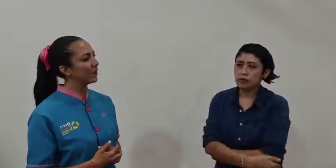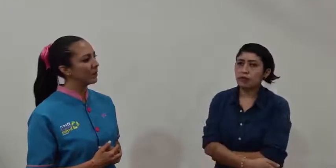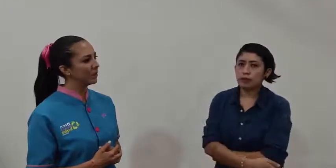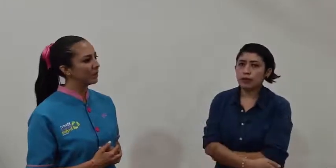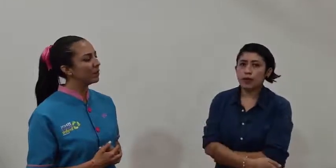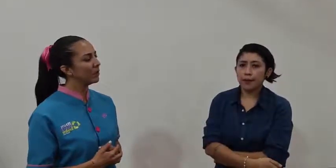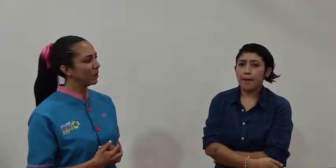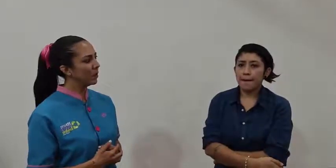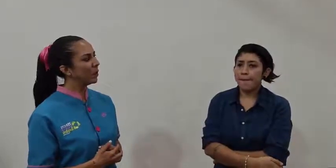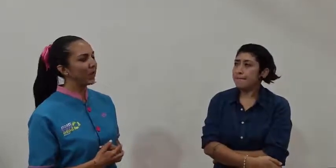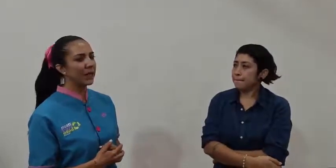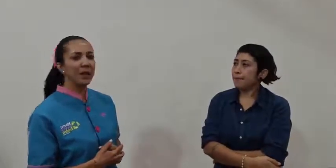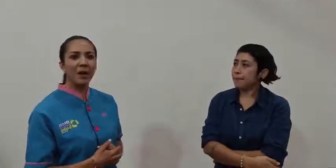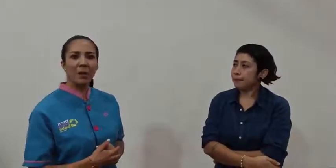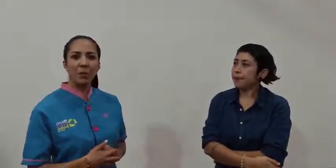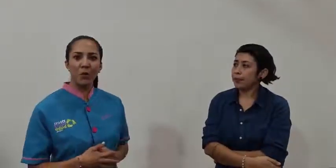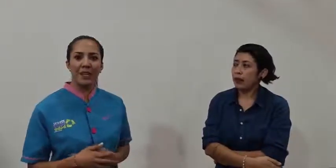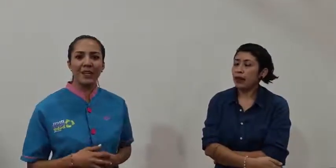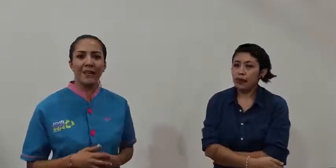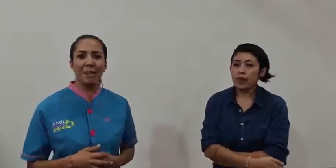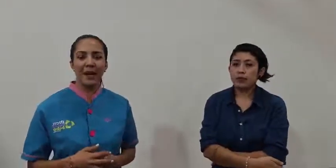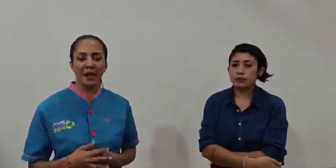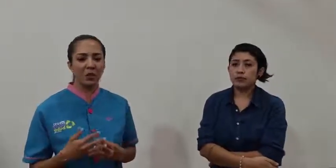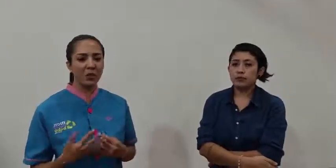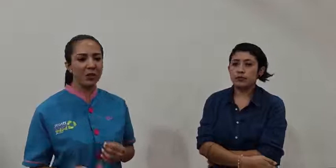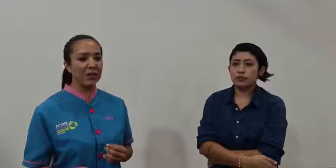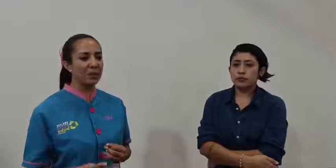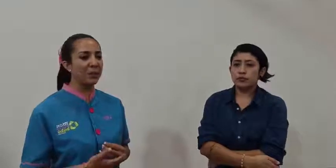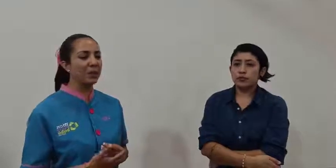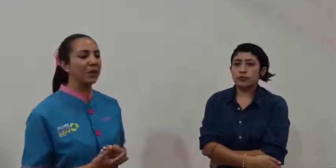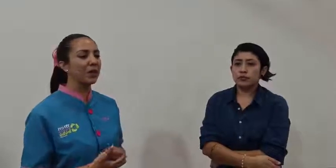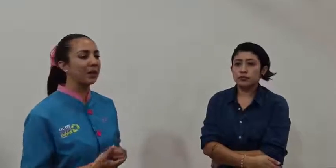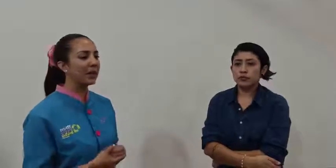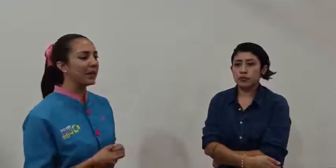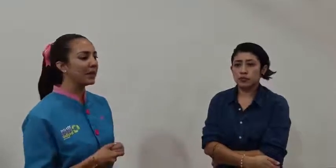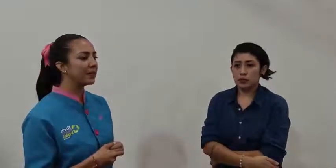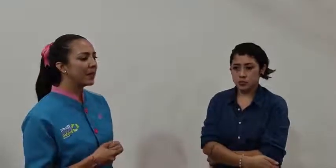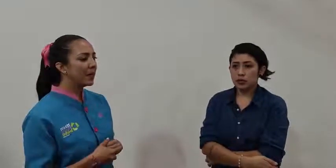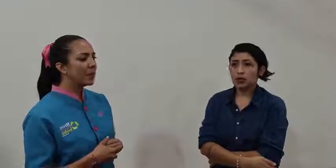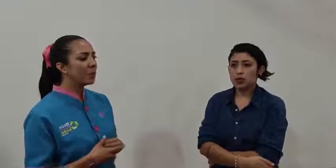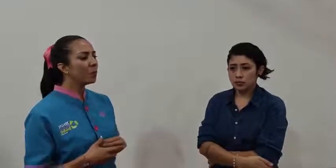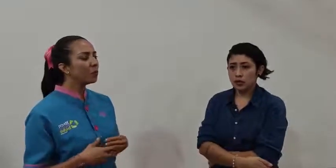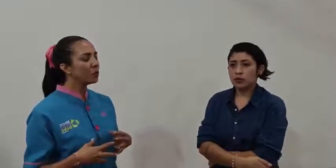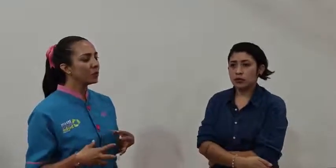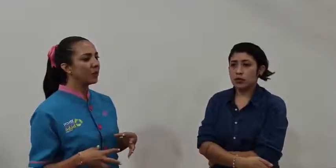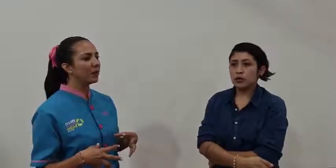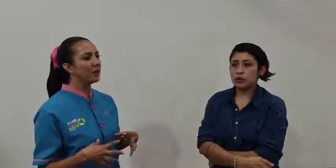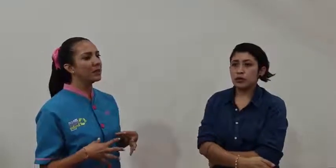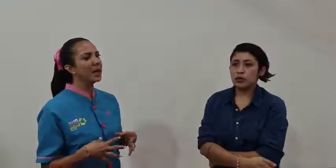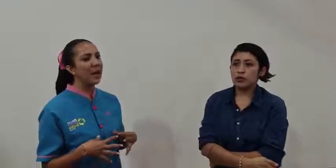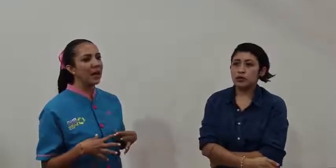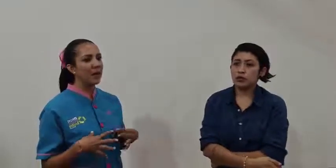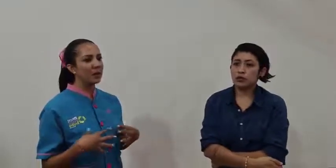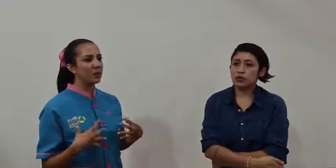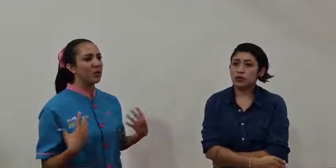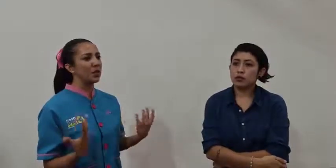hay. Ok, muy bien. Y May, yo te quisiera preguntar también ¿cómo tú sientes a la